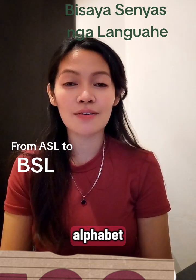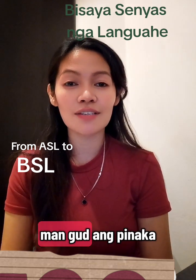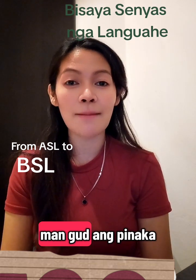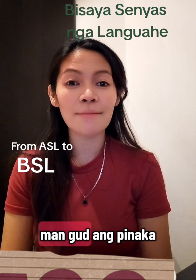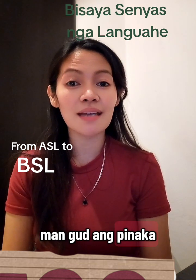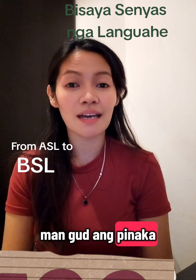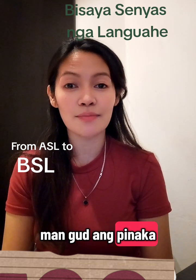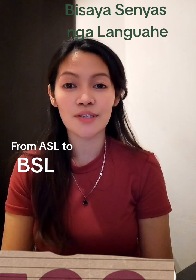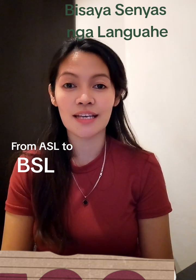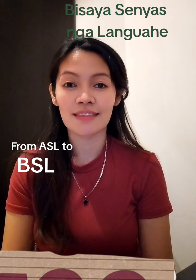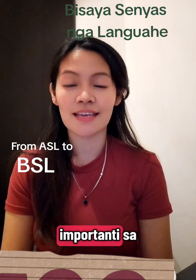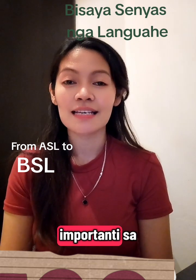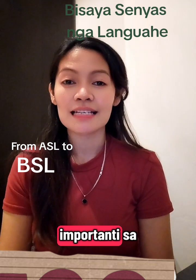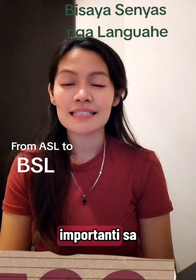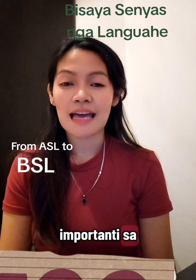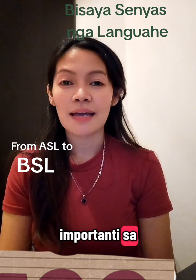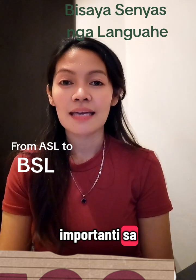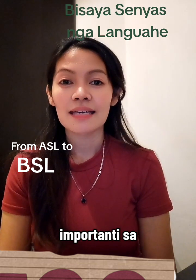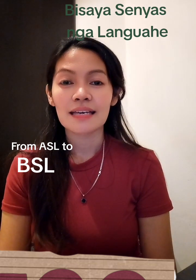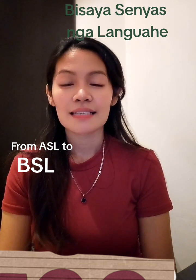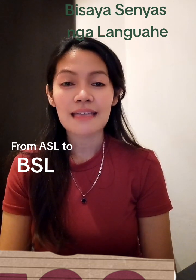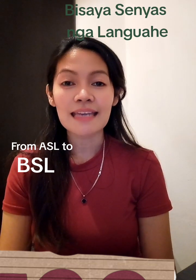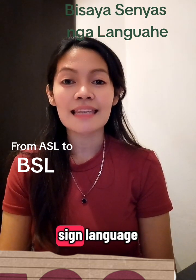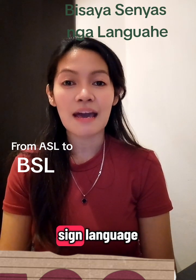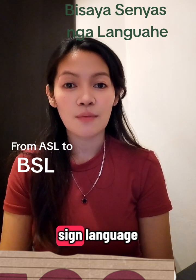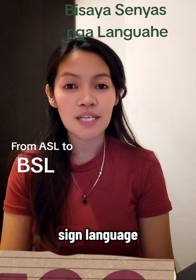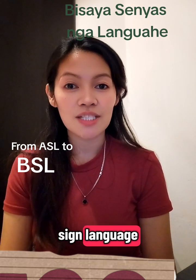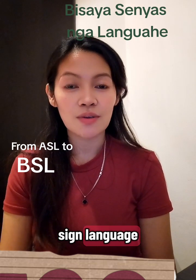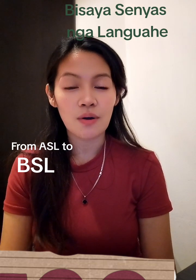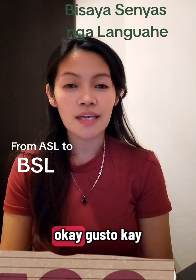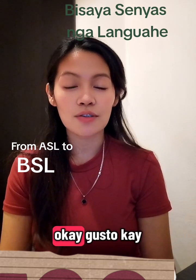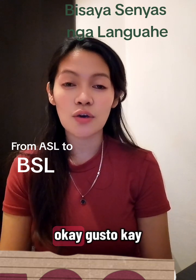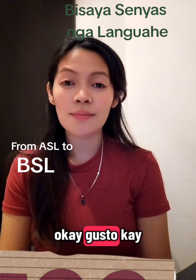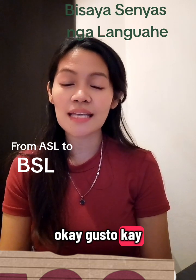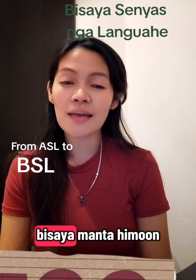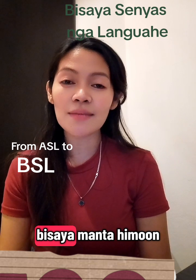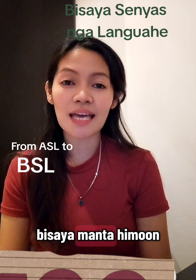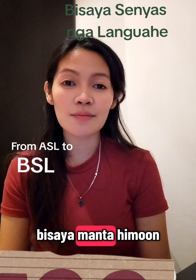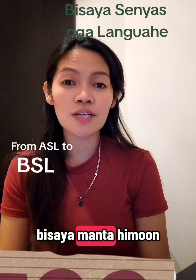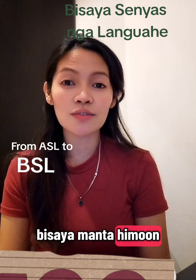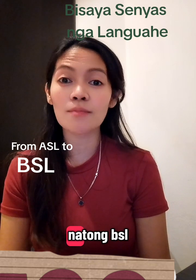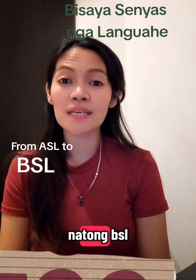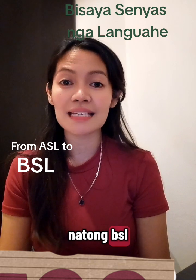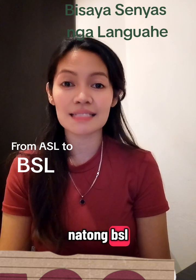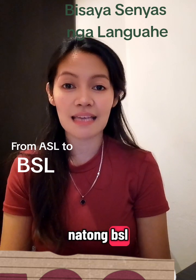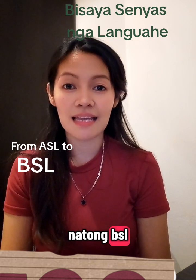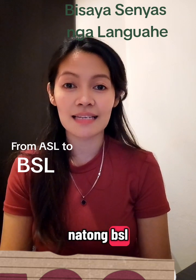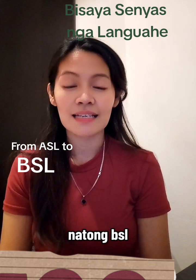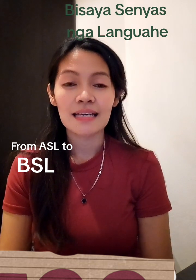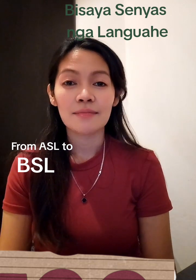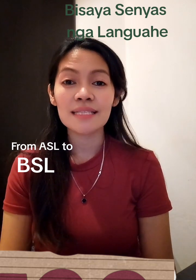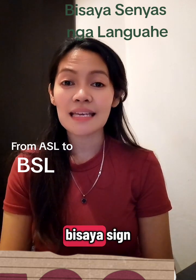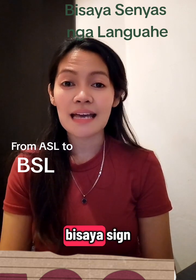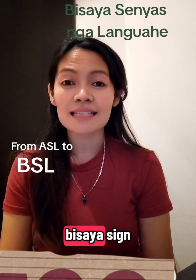manggod ang pinaka-importante sa sign language. Okay, so kabisaya man ta himo na tong BSL, Bisaya